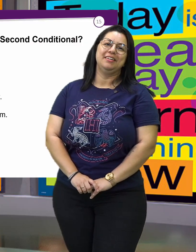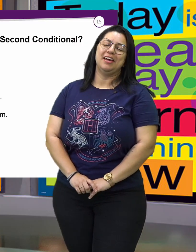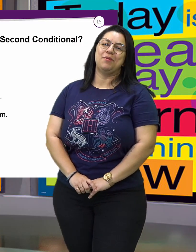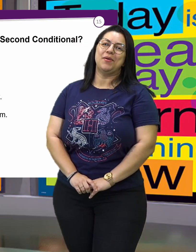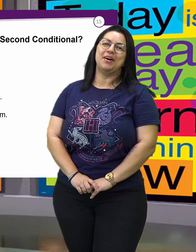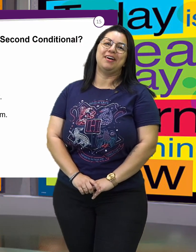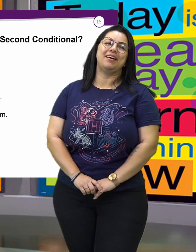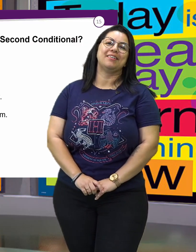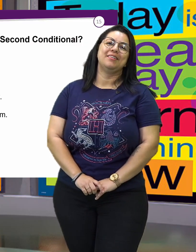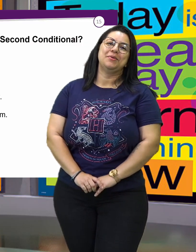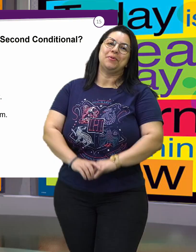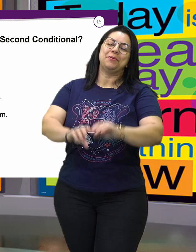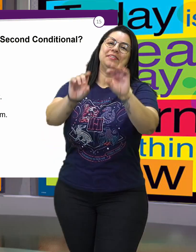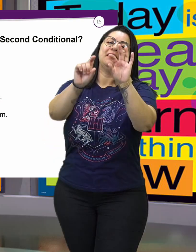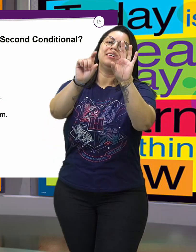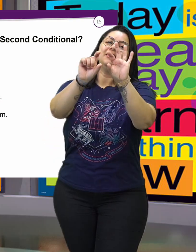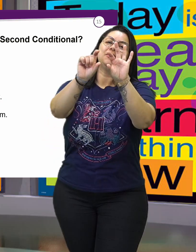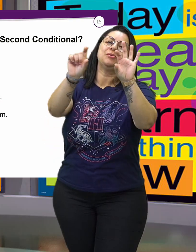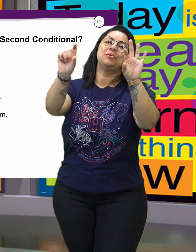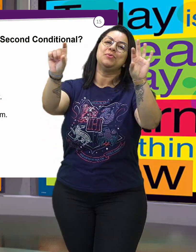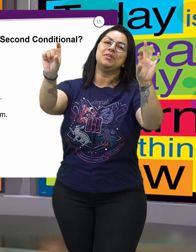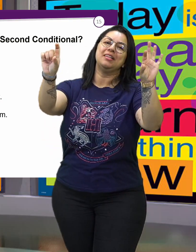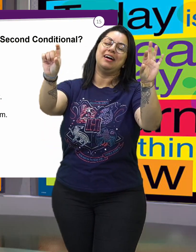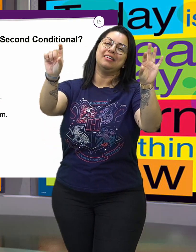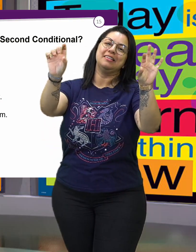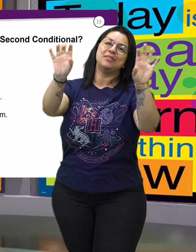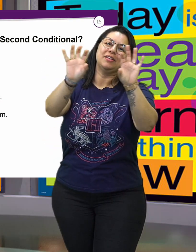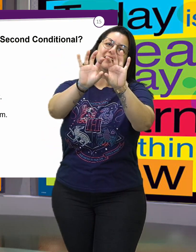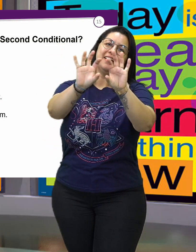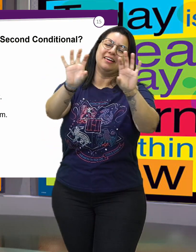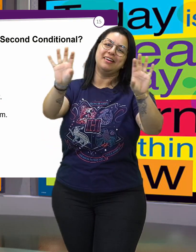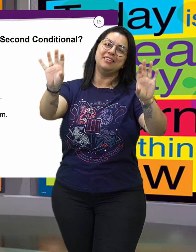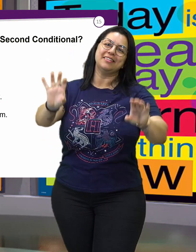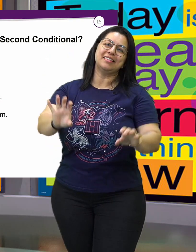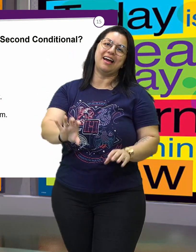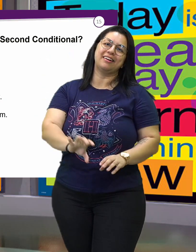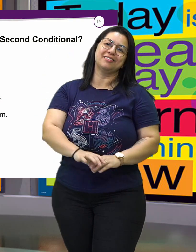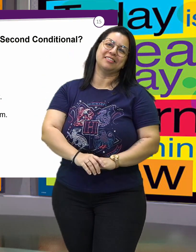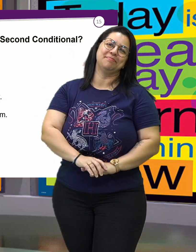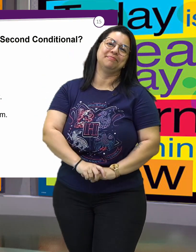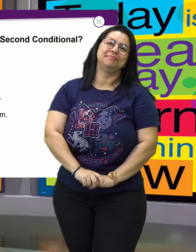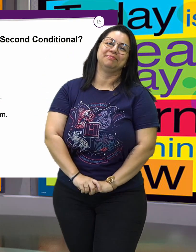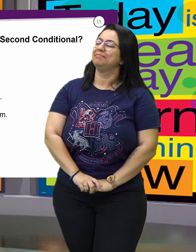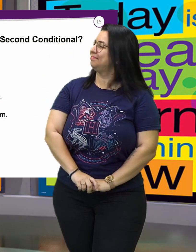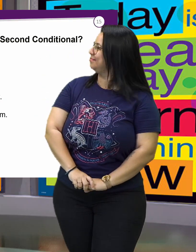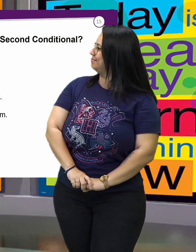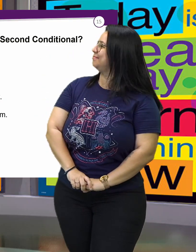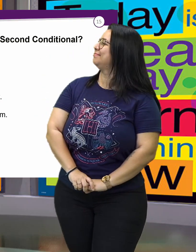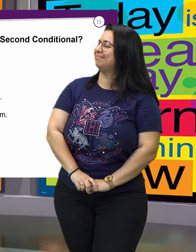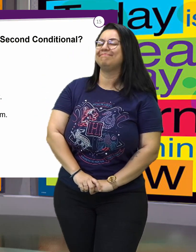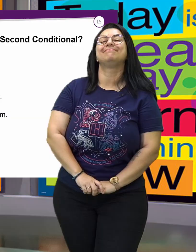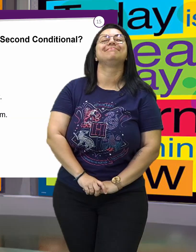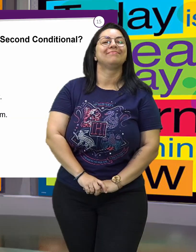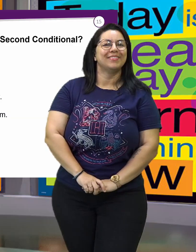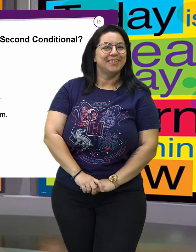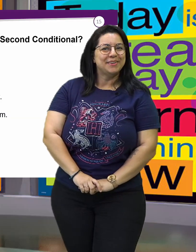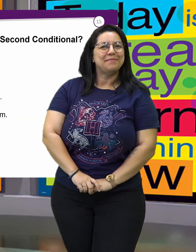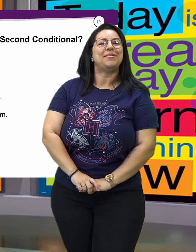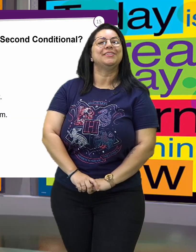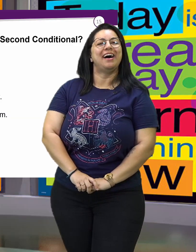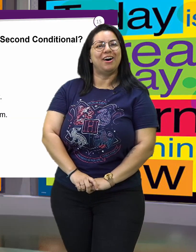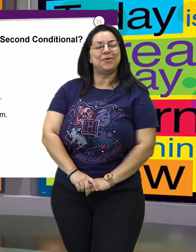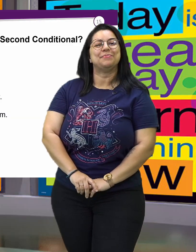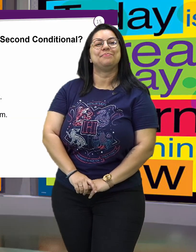resposta, que é uma coisinha lá da estrutura lá, que só tem aí na second. O resultado sempre tem que vir com